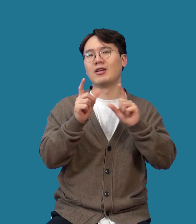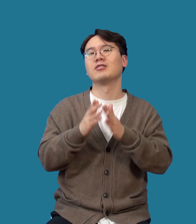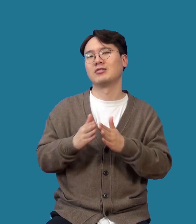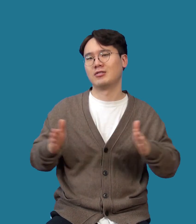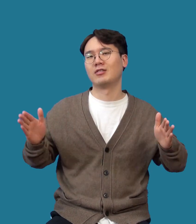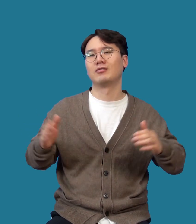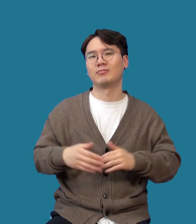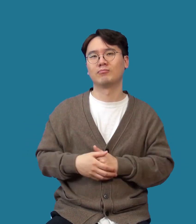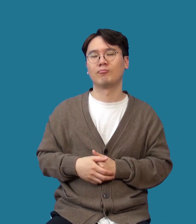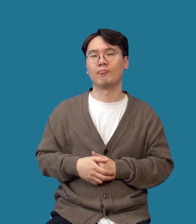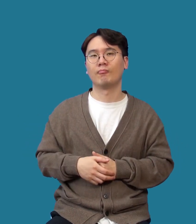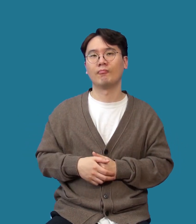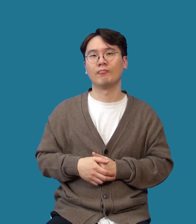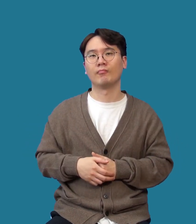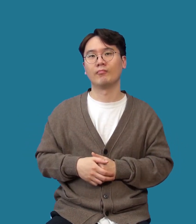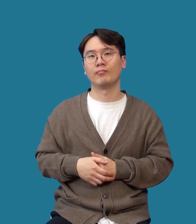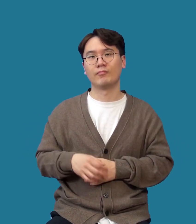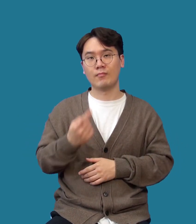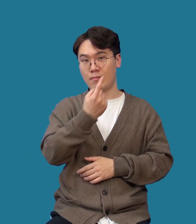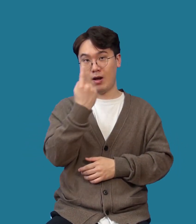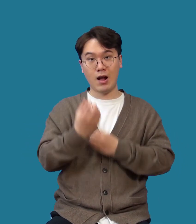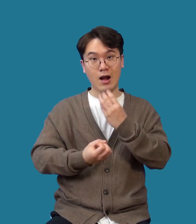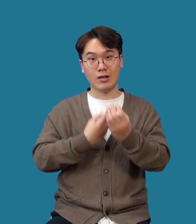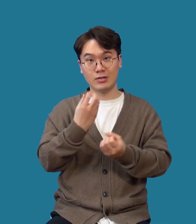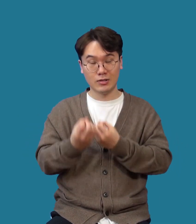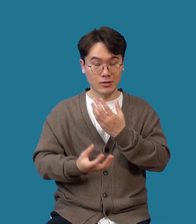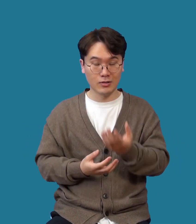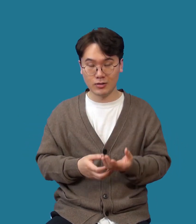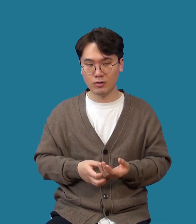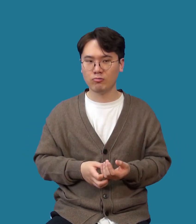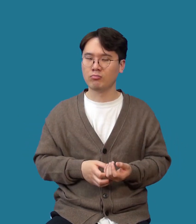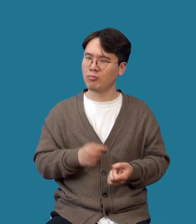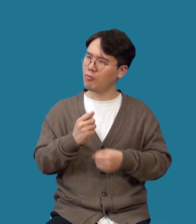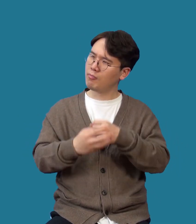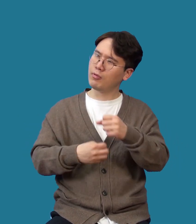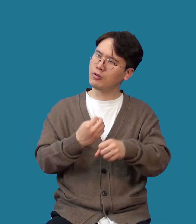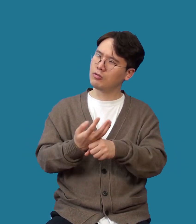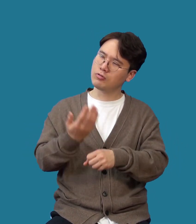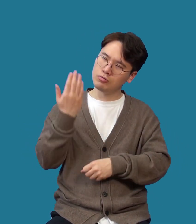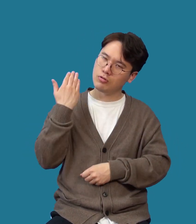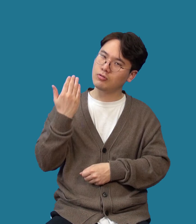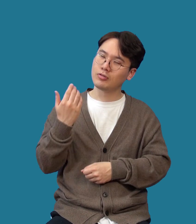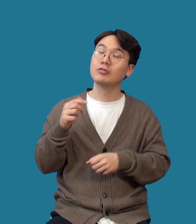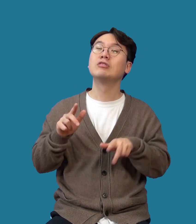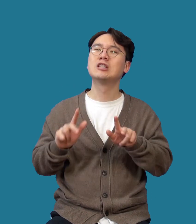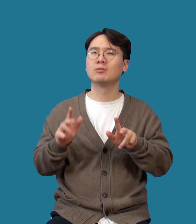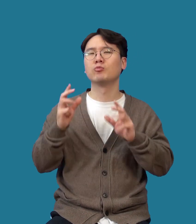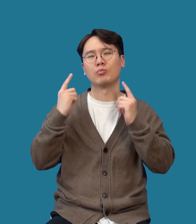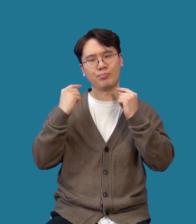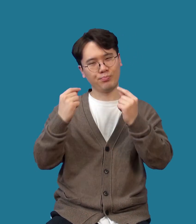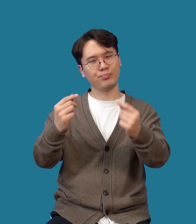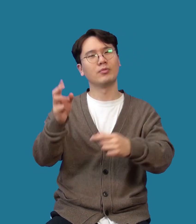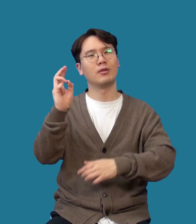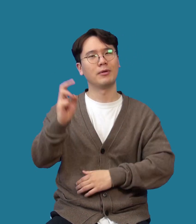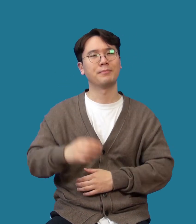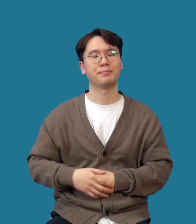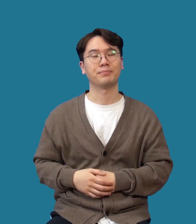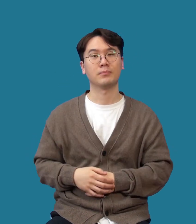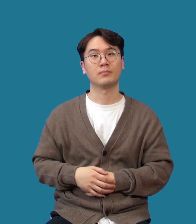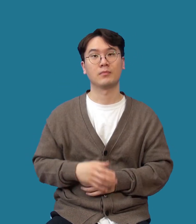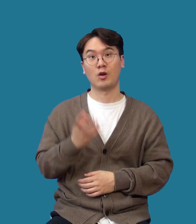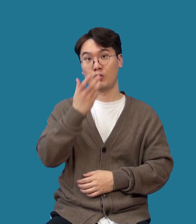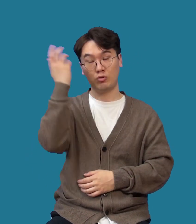몇 년 전인데 아마 계속 그렇게 사시겠지요. 성령 충만이 얼마나 놀랍습니까,